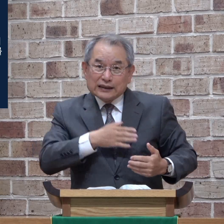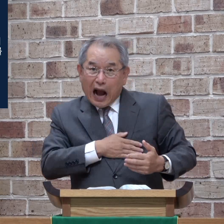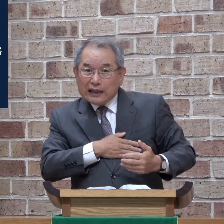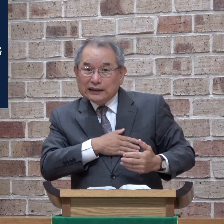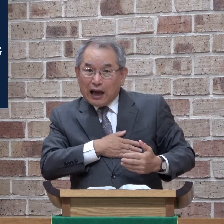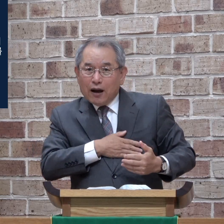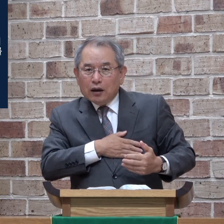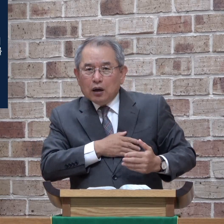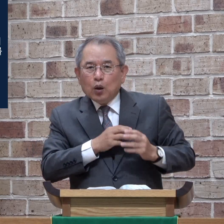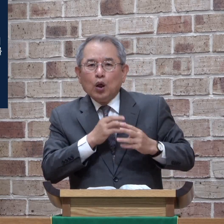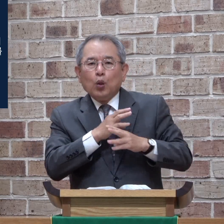간담이 농나니